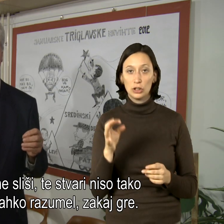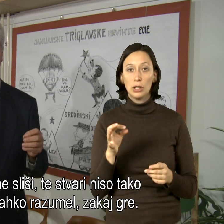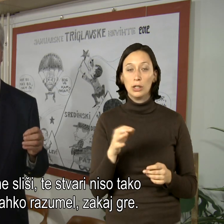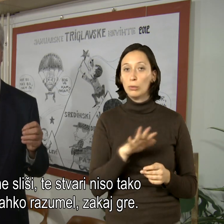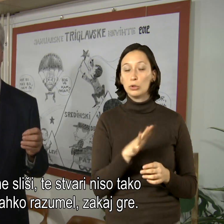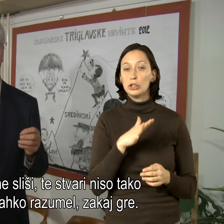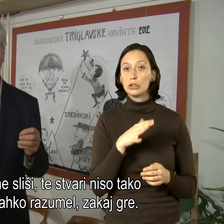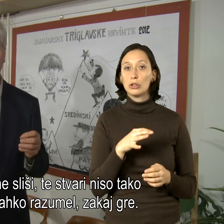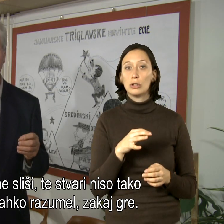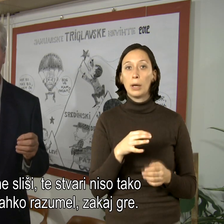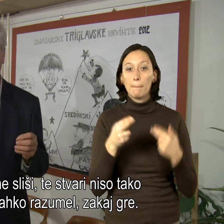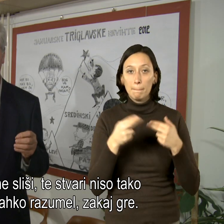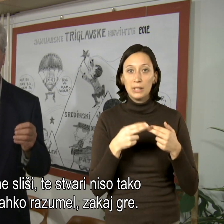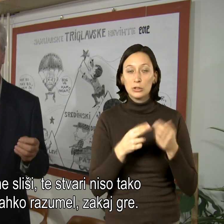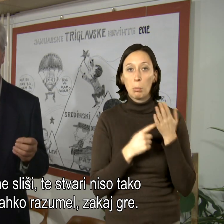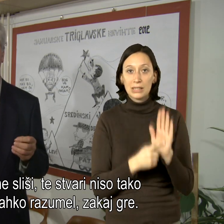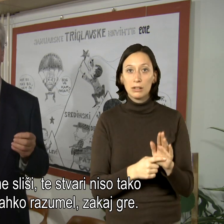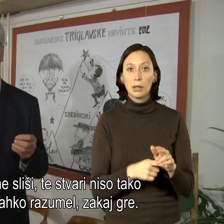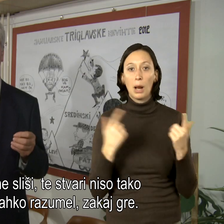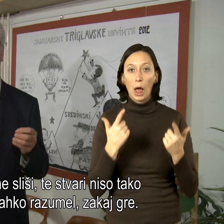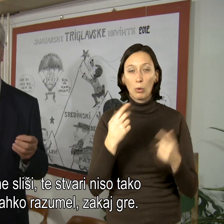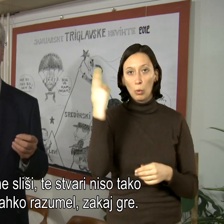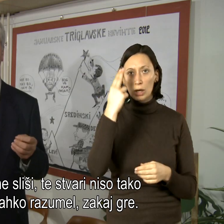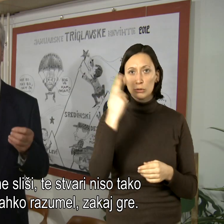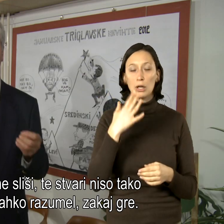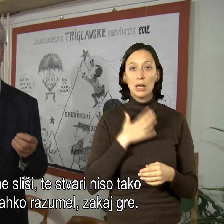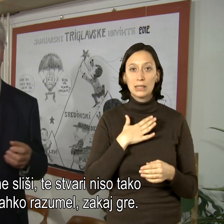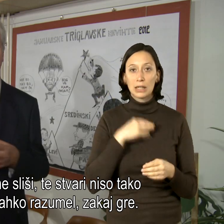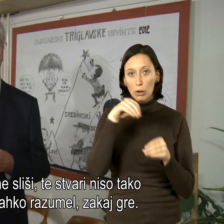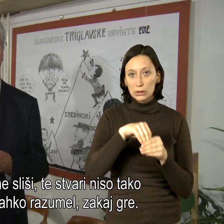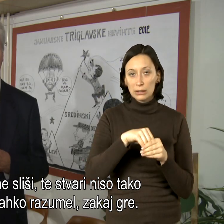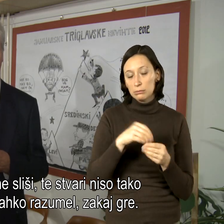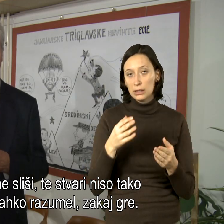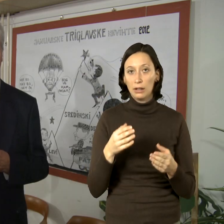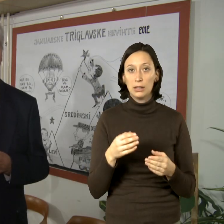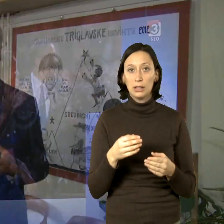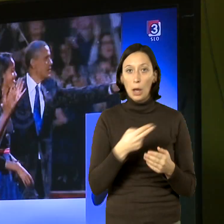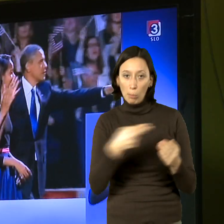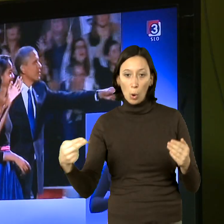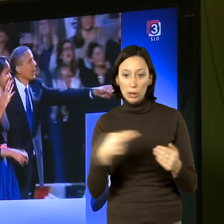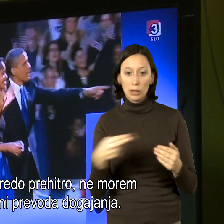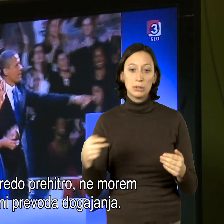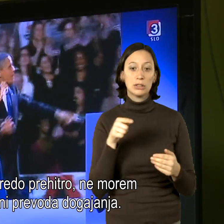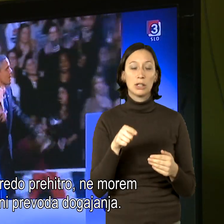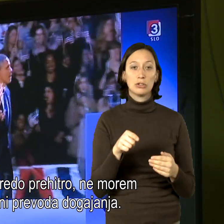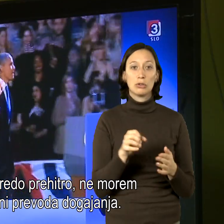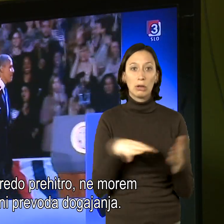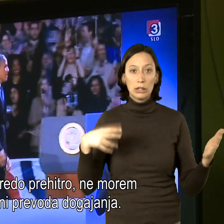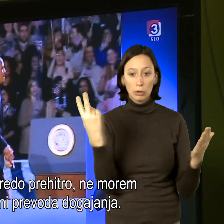sliši, mu niso toliko bliske, da bi mogel razumeti, za kaj se gre. Podnapisi so takšni, da to